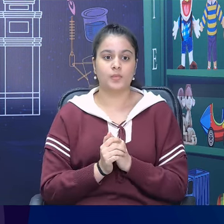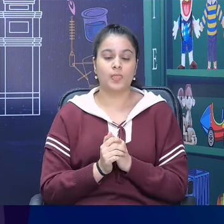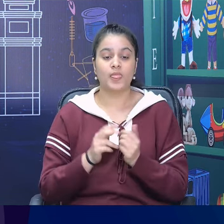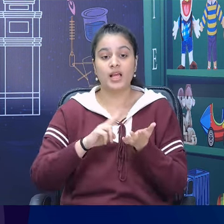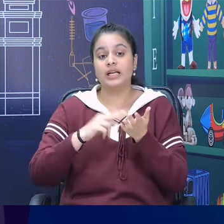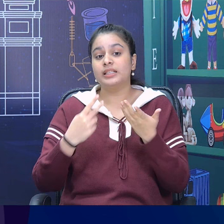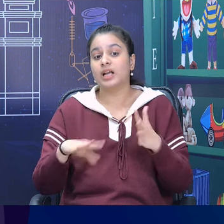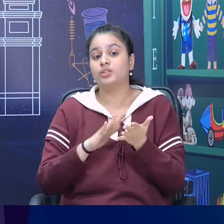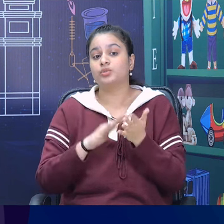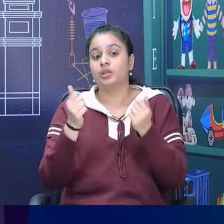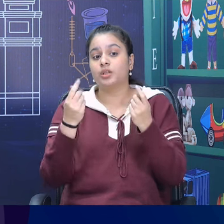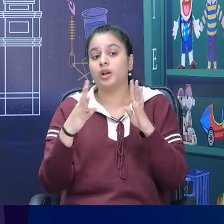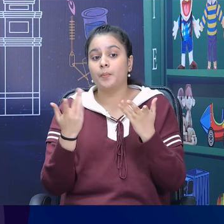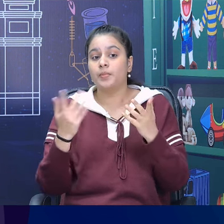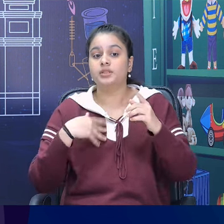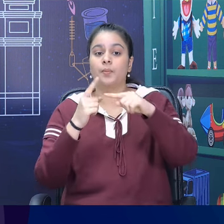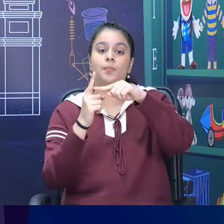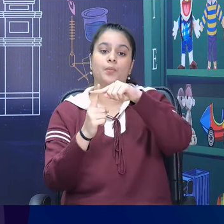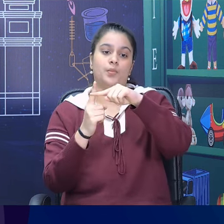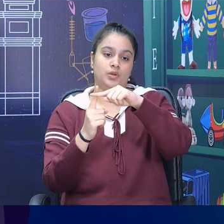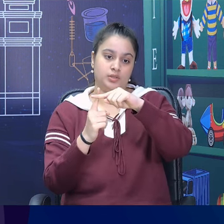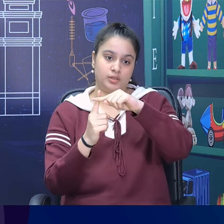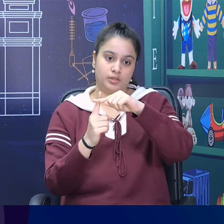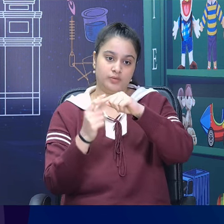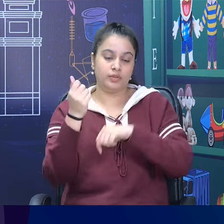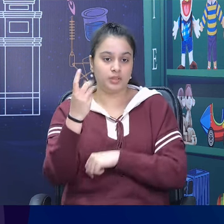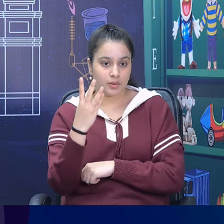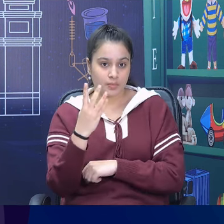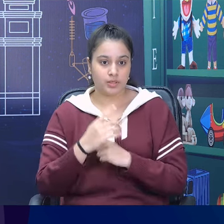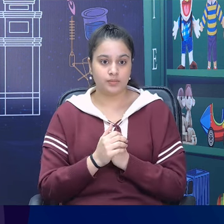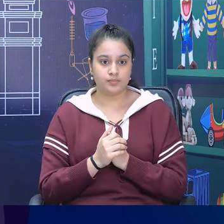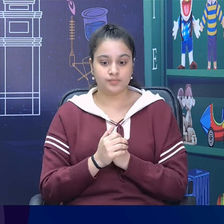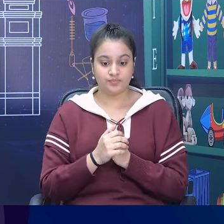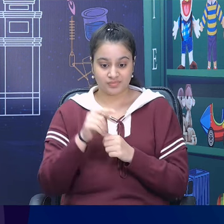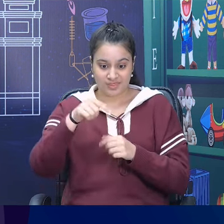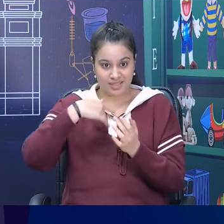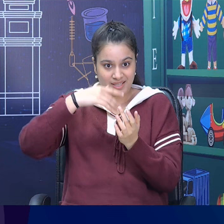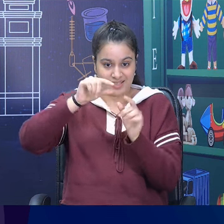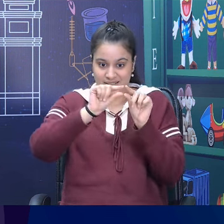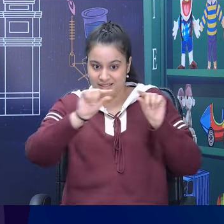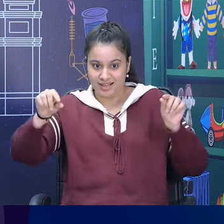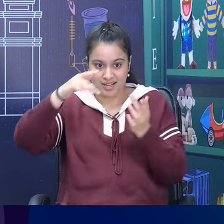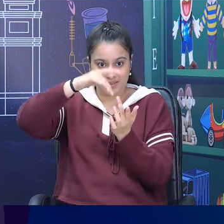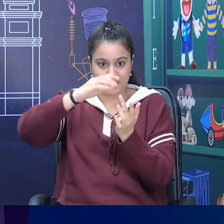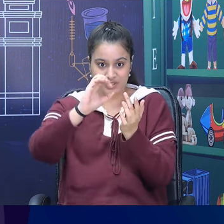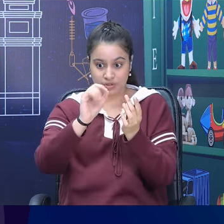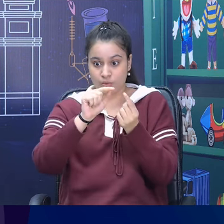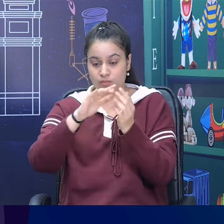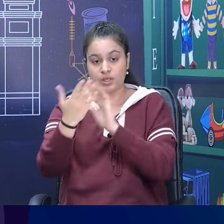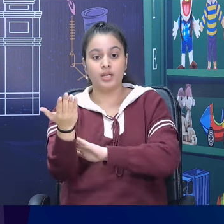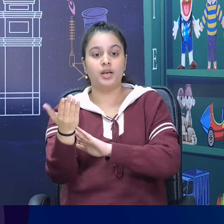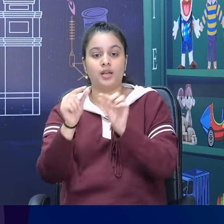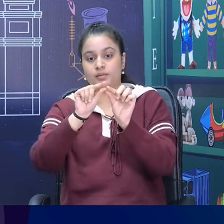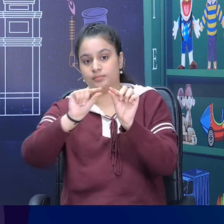एज रिप्रेजेंट एज अ पॉजिटिव नंबर बिकॉज़ इट इज सिचुएटेड ऑन द राइट साइड ऑफ़ अ नंबर लाइन फर्द